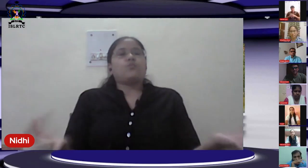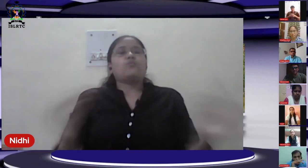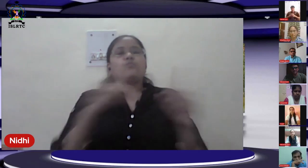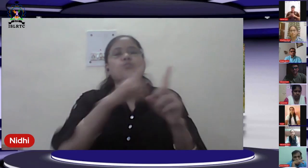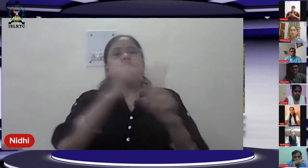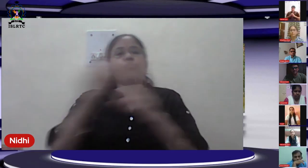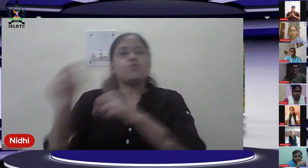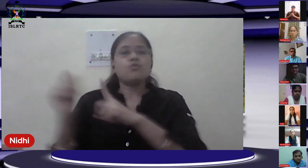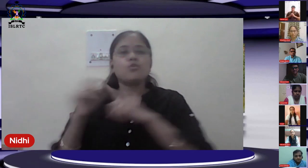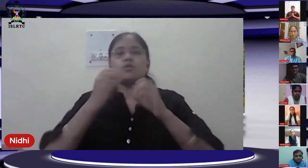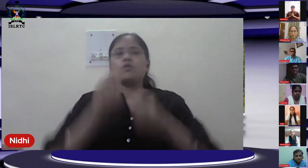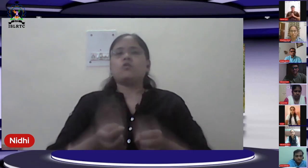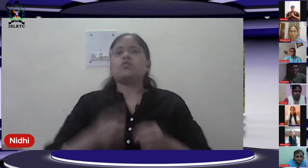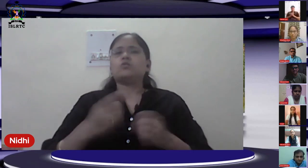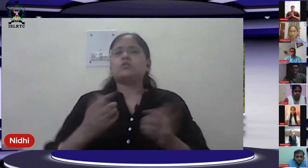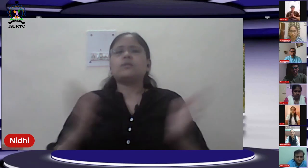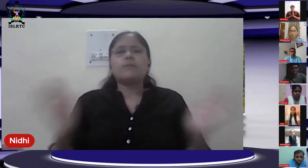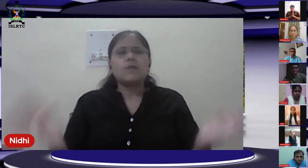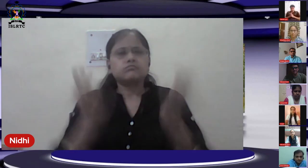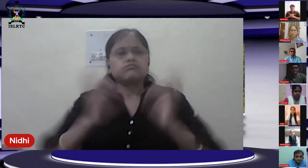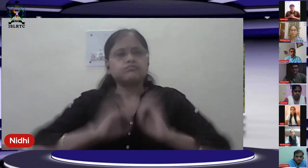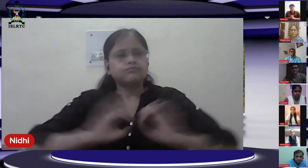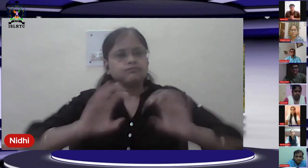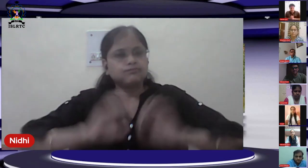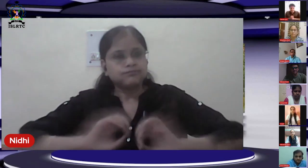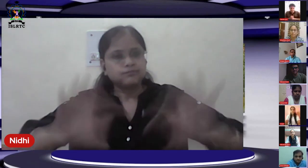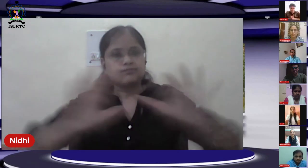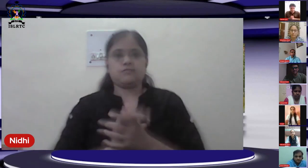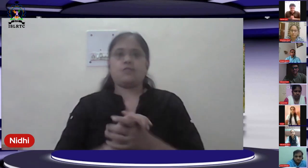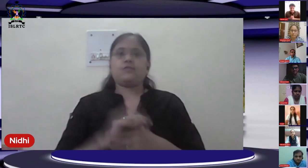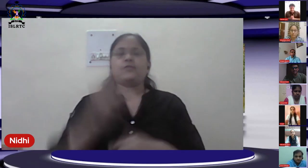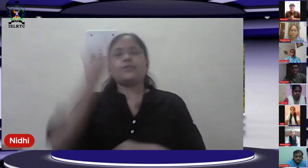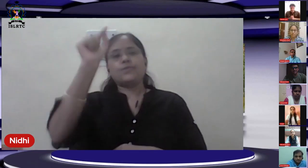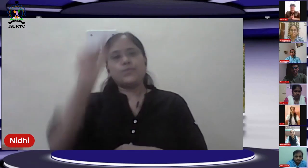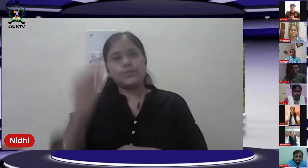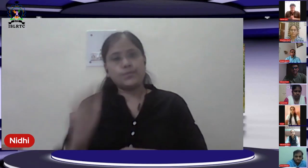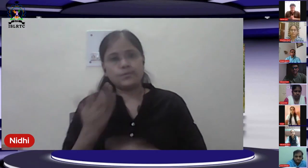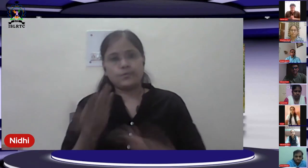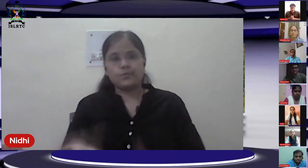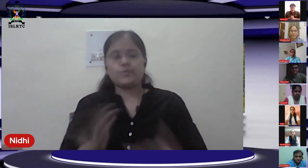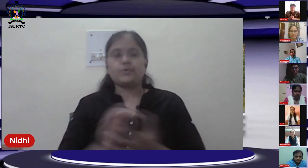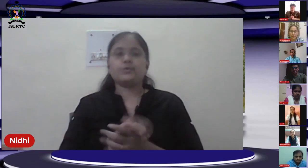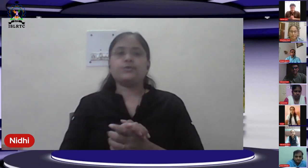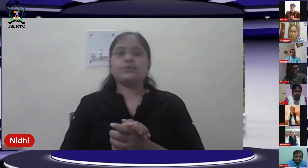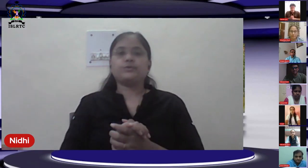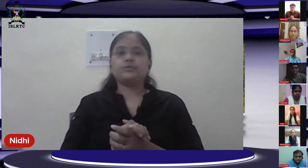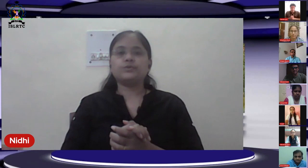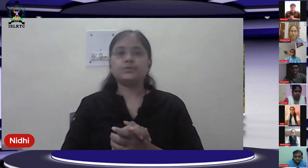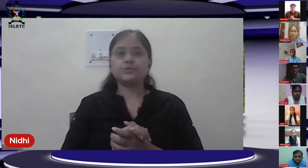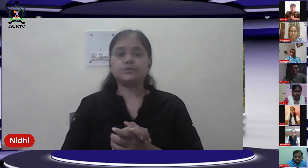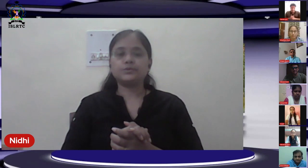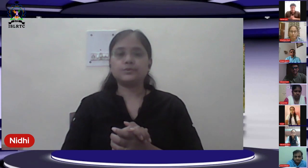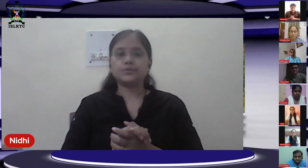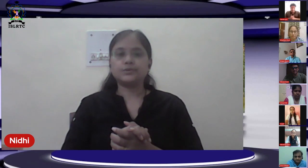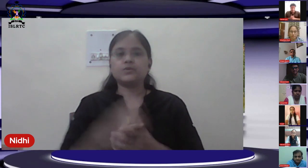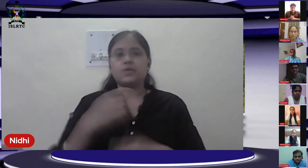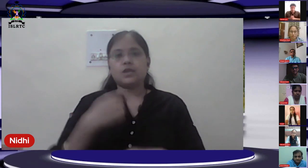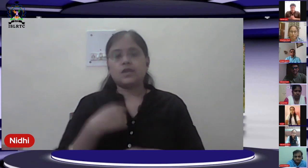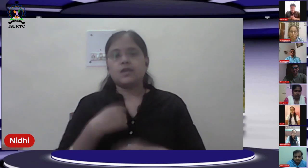पे, ठीक है। तो यही सब मेरी बातें थी, बस मैं यही इतना ही कह के मैं आपसे अपनी वाणी को विराम दूंगा और सबसे